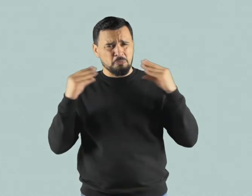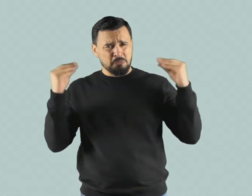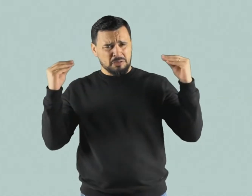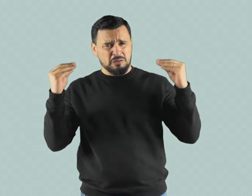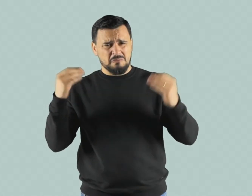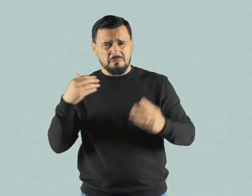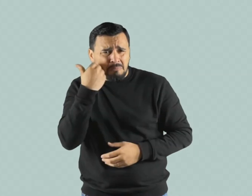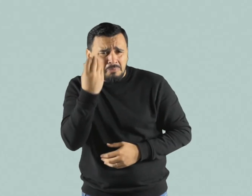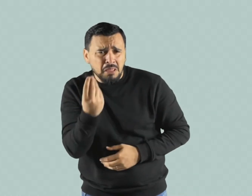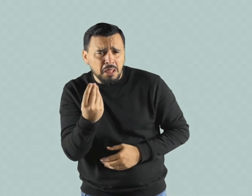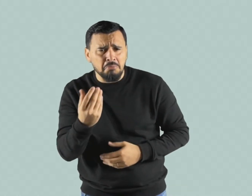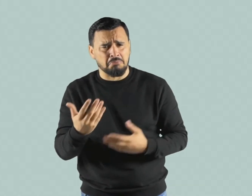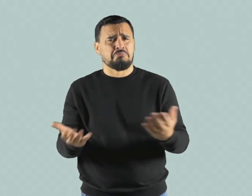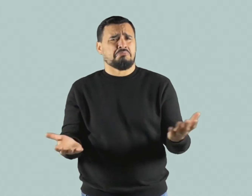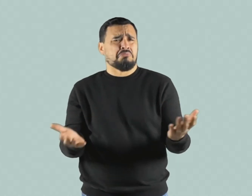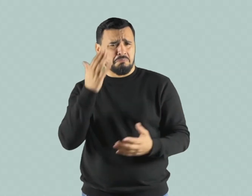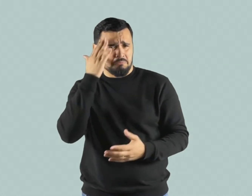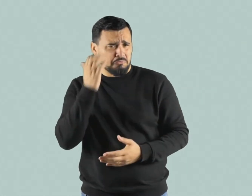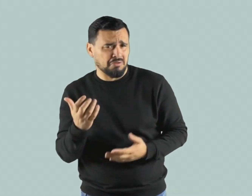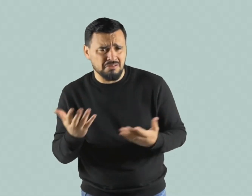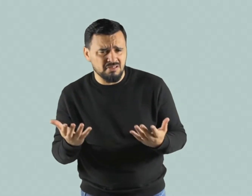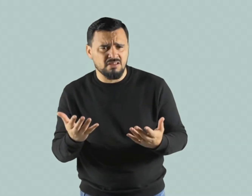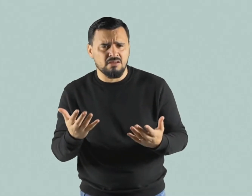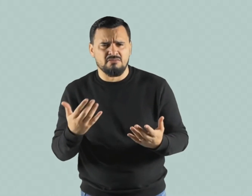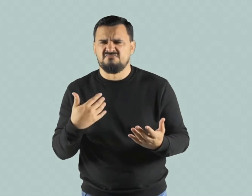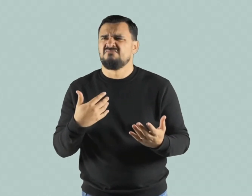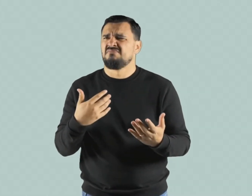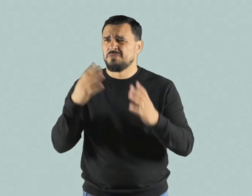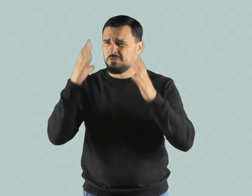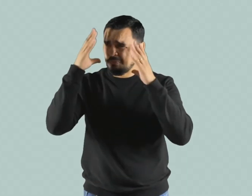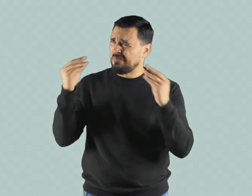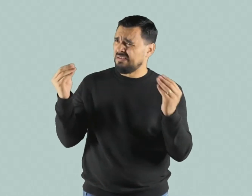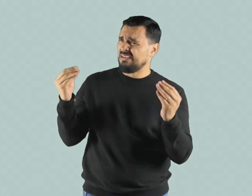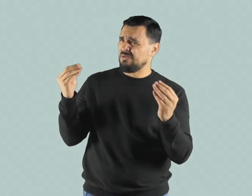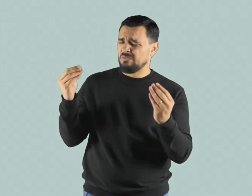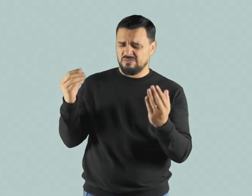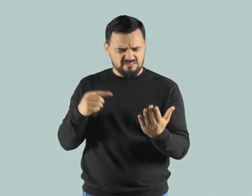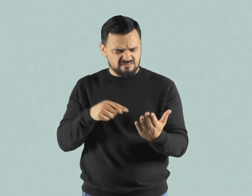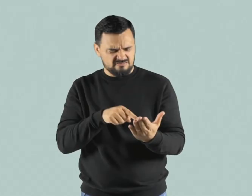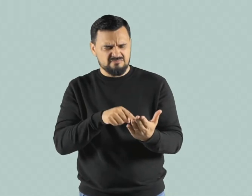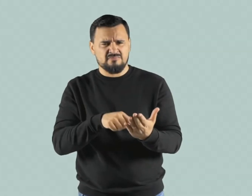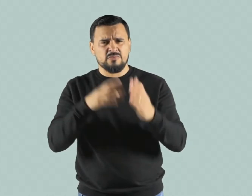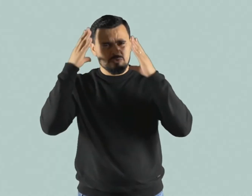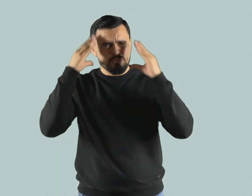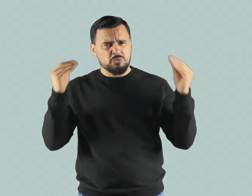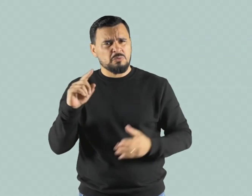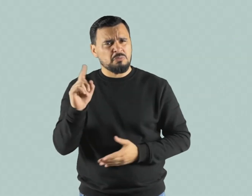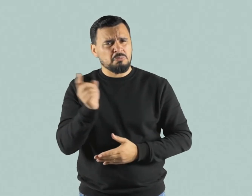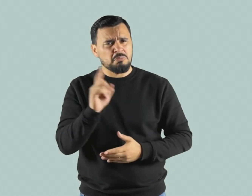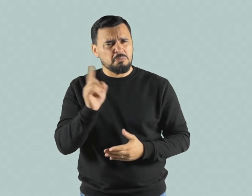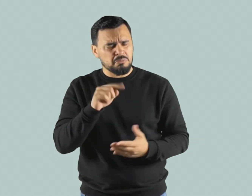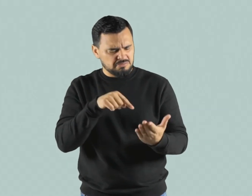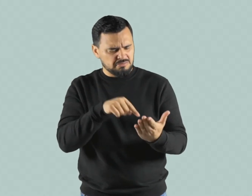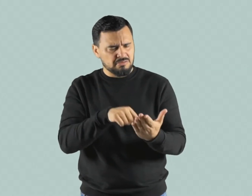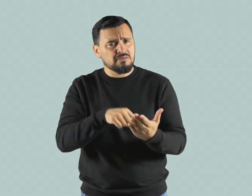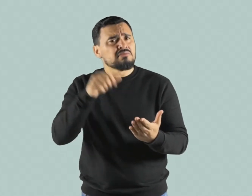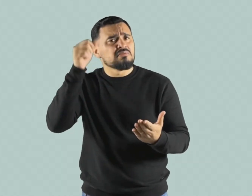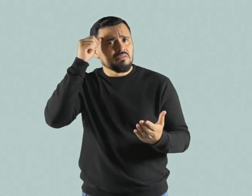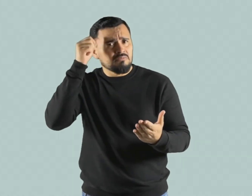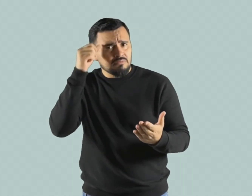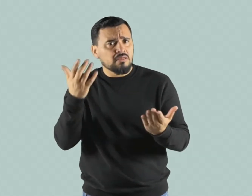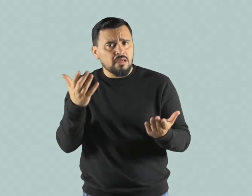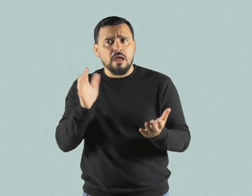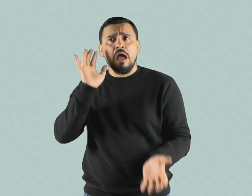Ellos me respondían: ¿por qué habría de asustar un sombrero? Pero mi dibujo no representaba un